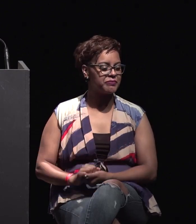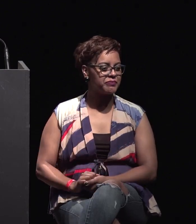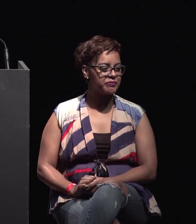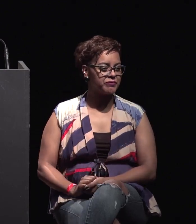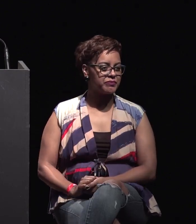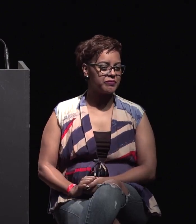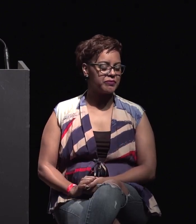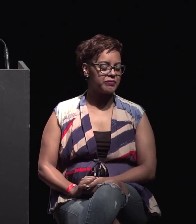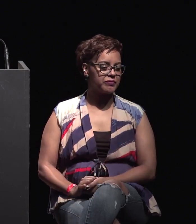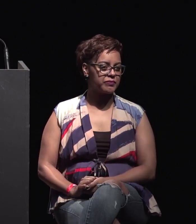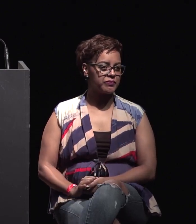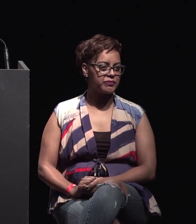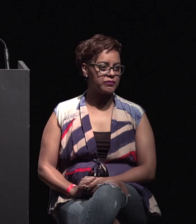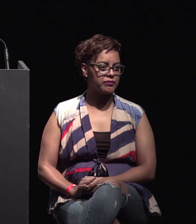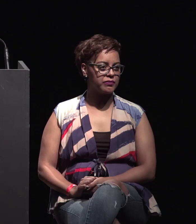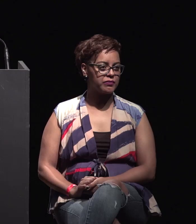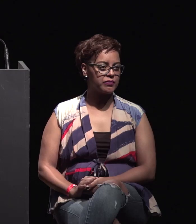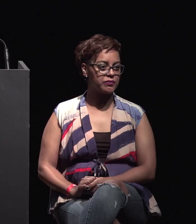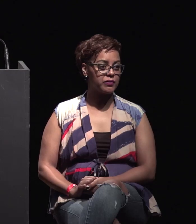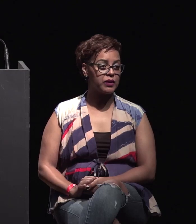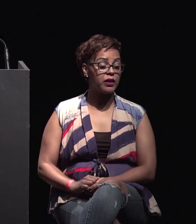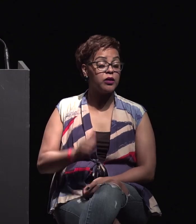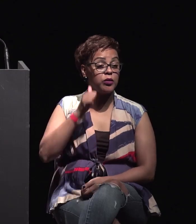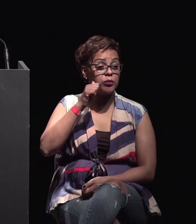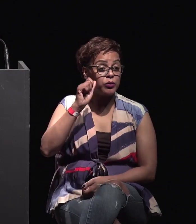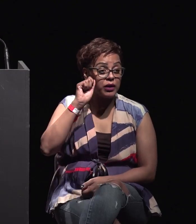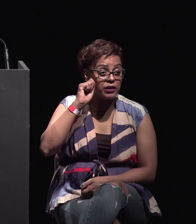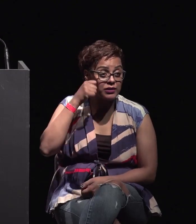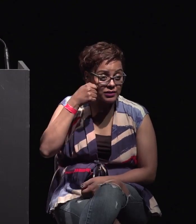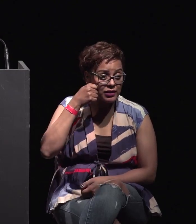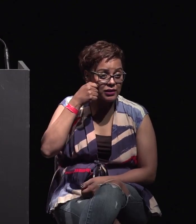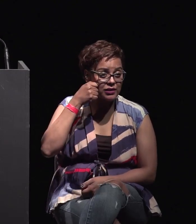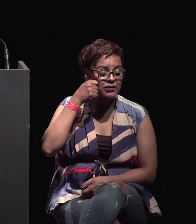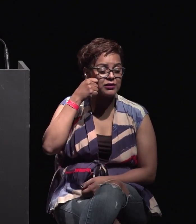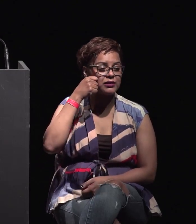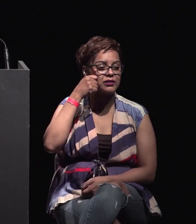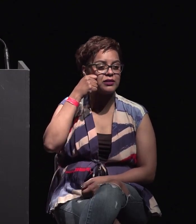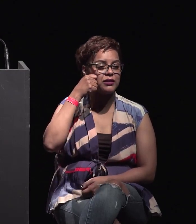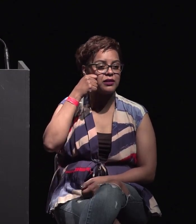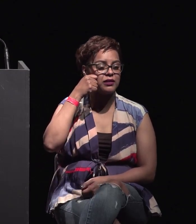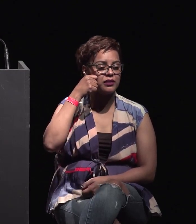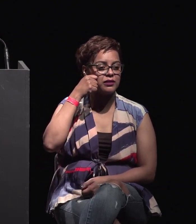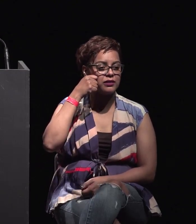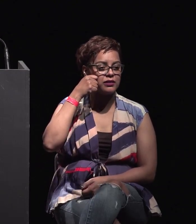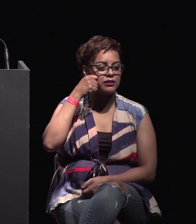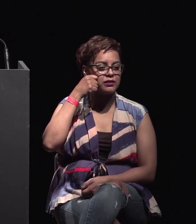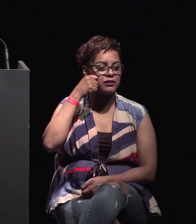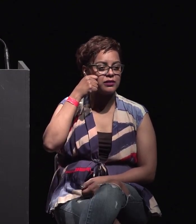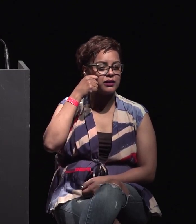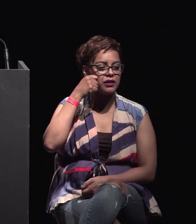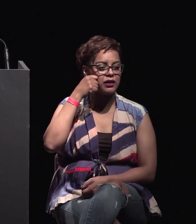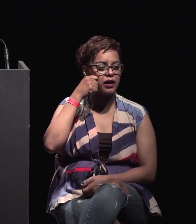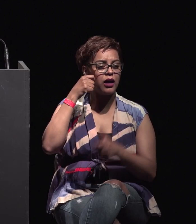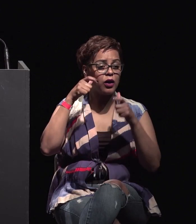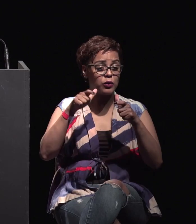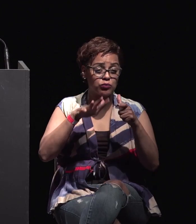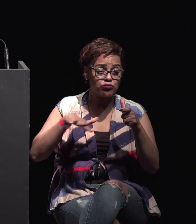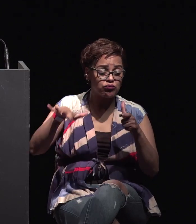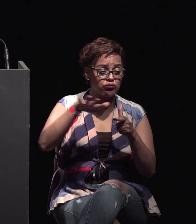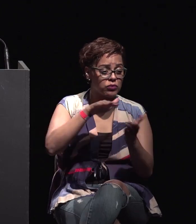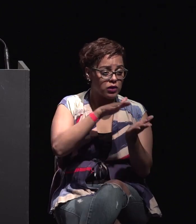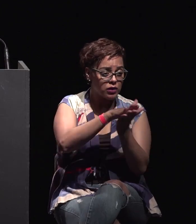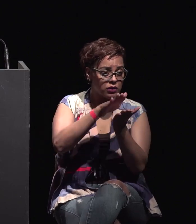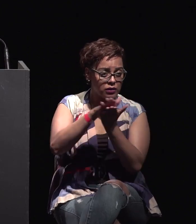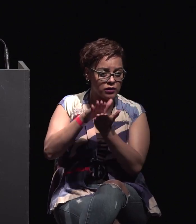o recorte que eu fiz é mulheres negras, são as mulheres negras nos mercados